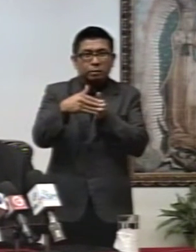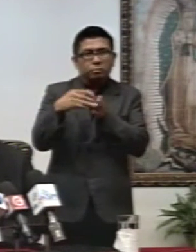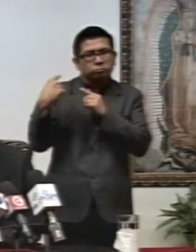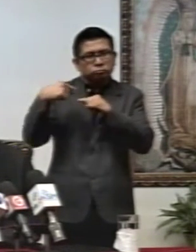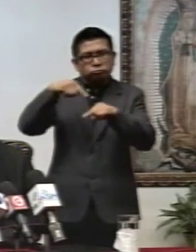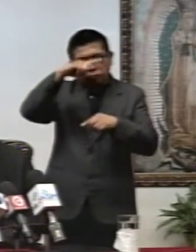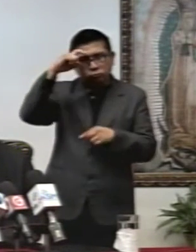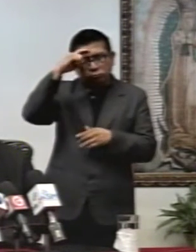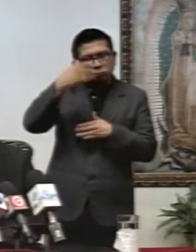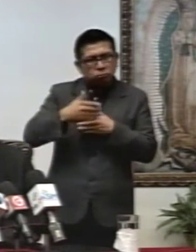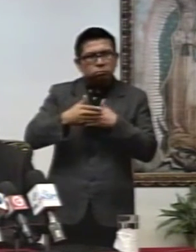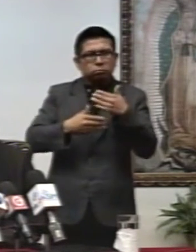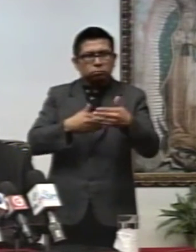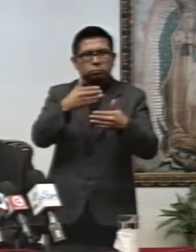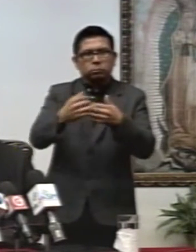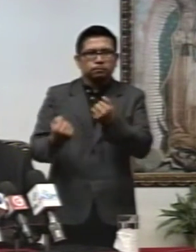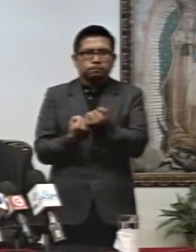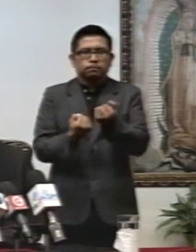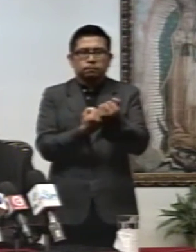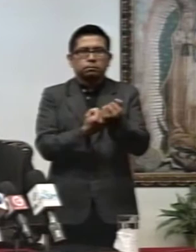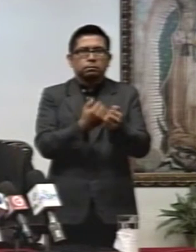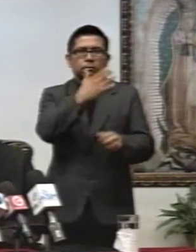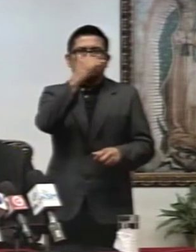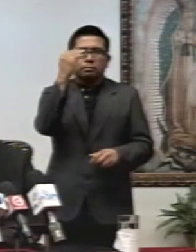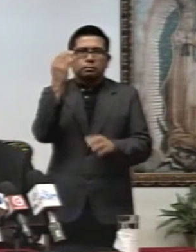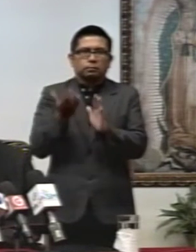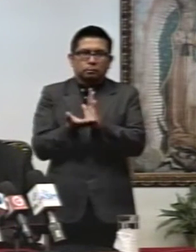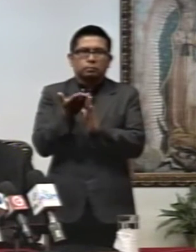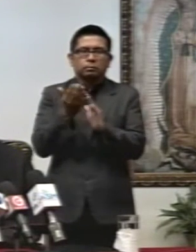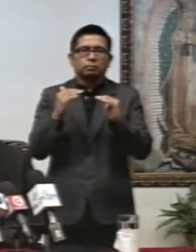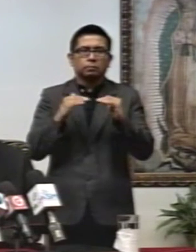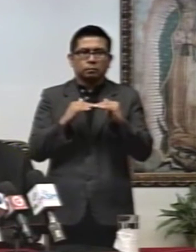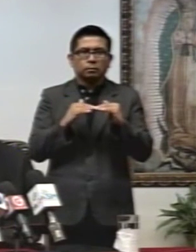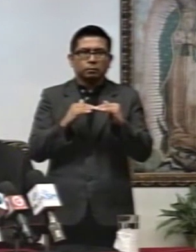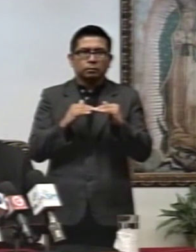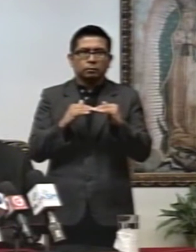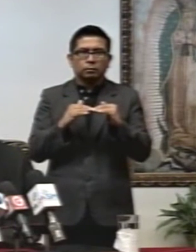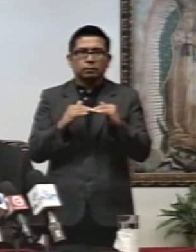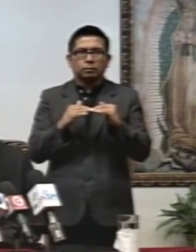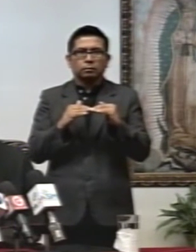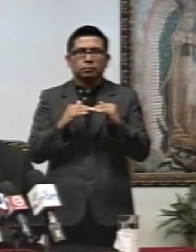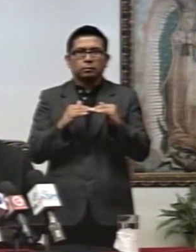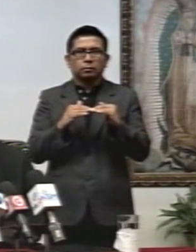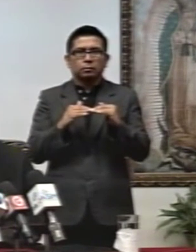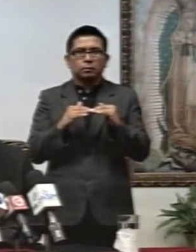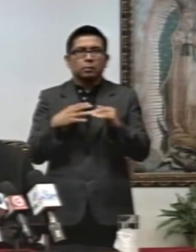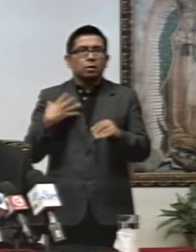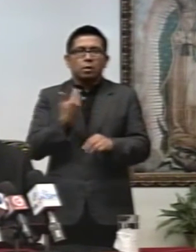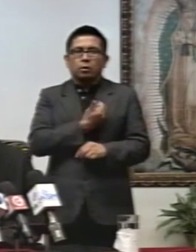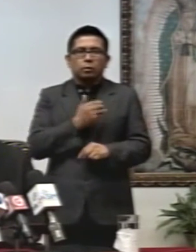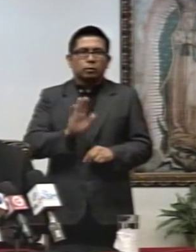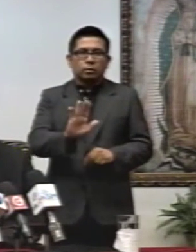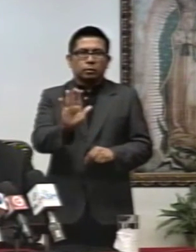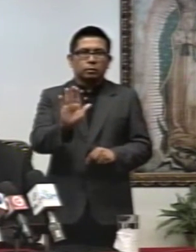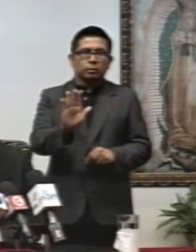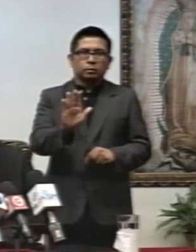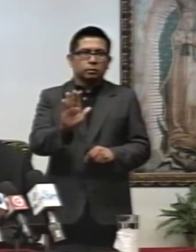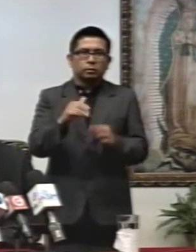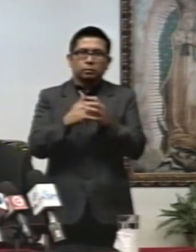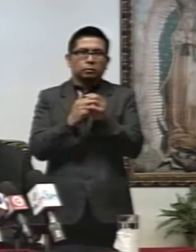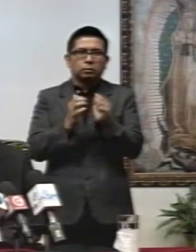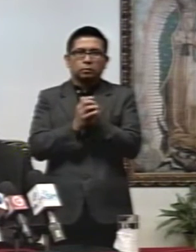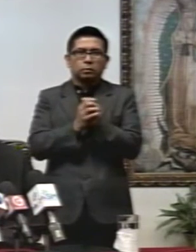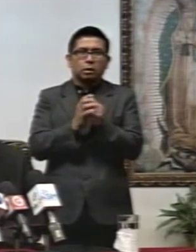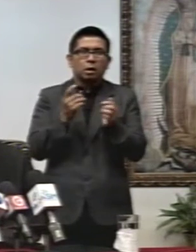esta manera, que fortalezcamos el país y que no caigamos nunca en una situación